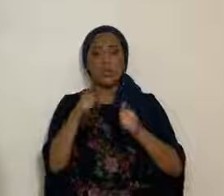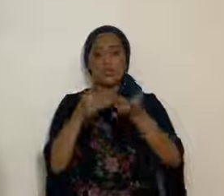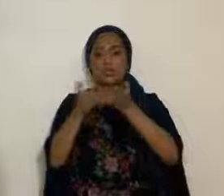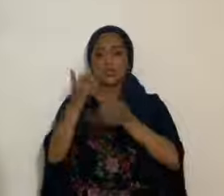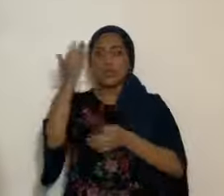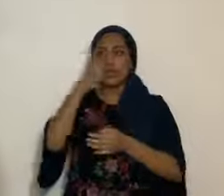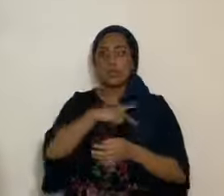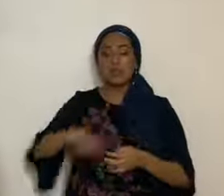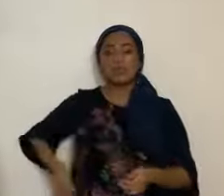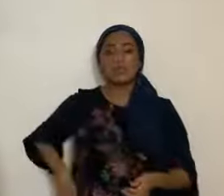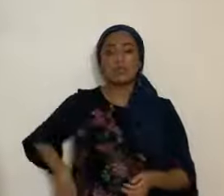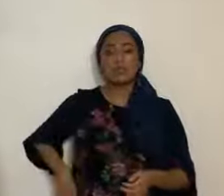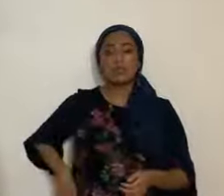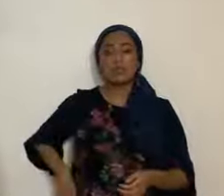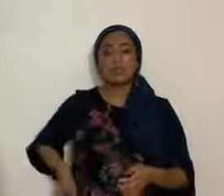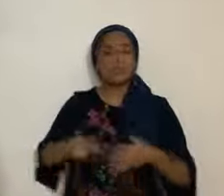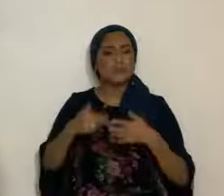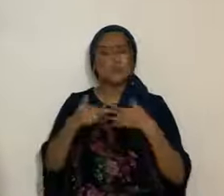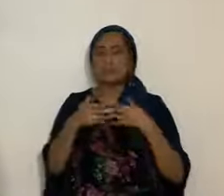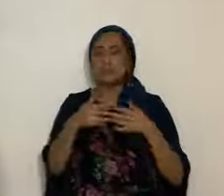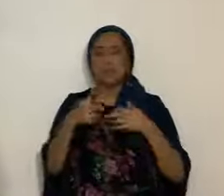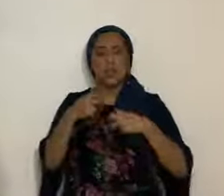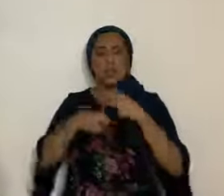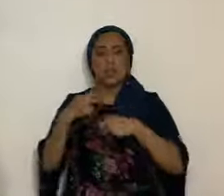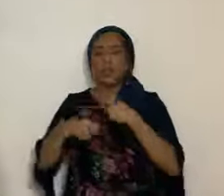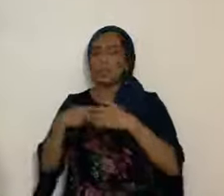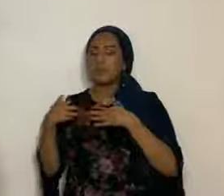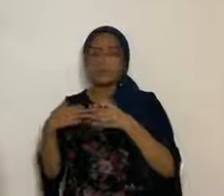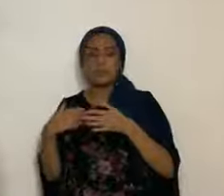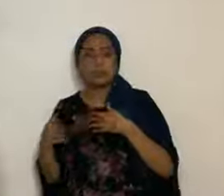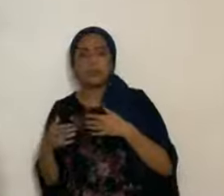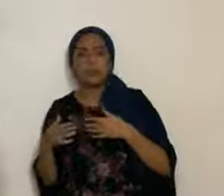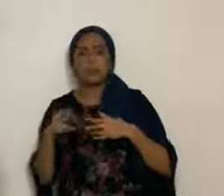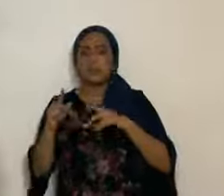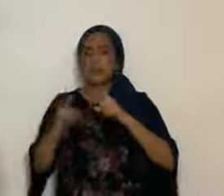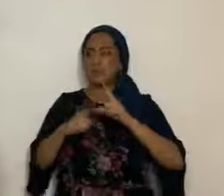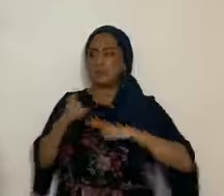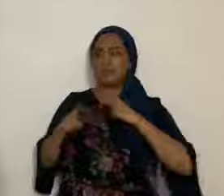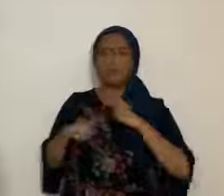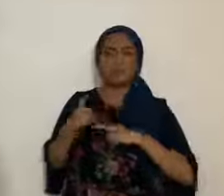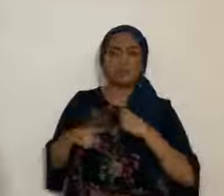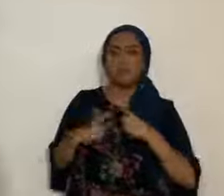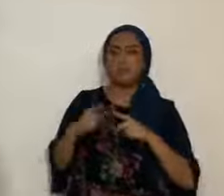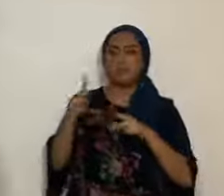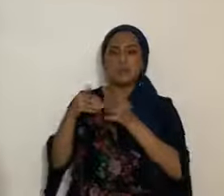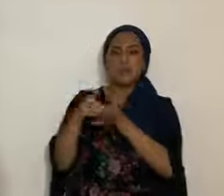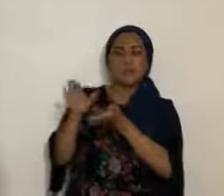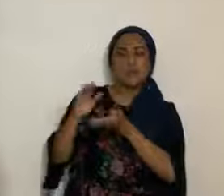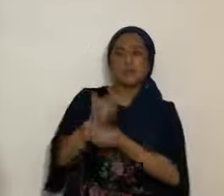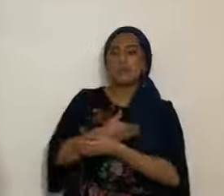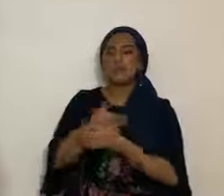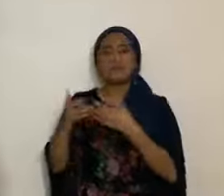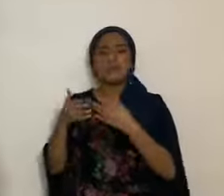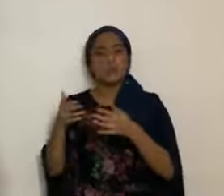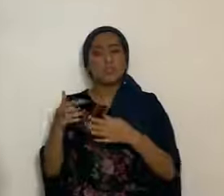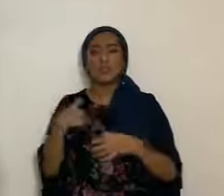Reyes, sin importar las circunstancias, las críticas, los rechazos. Y nos fortalecemos